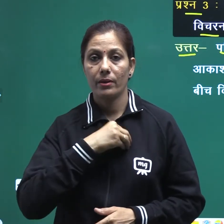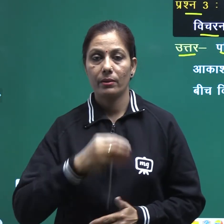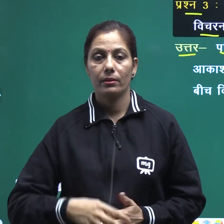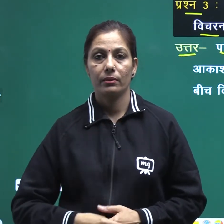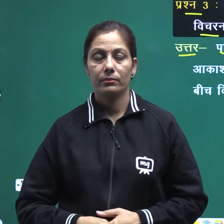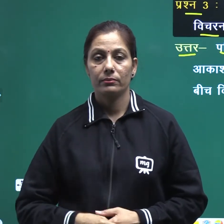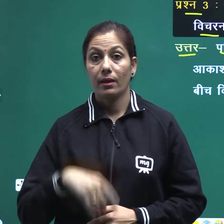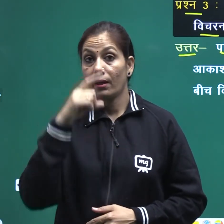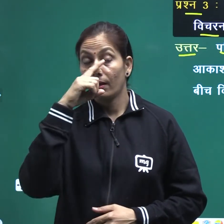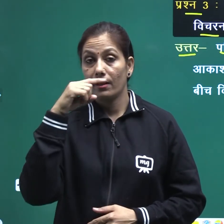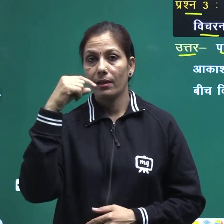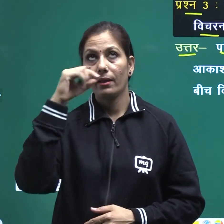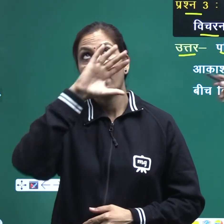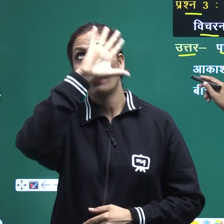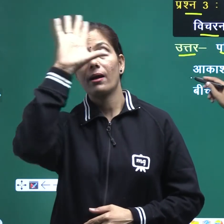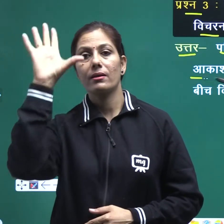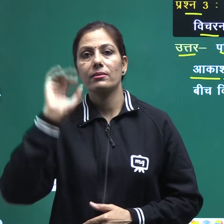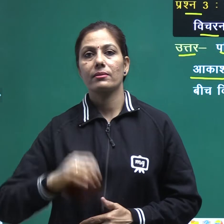और नीले आकाश